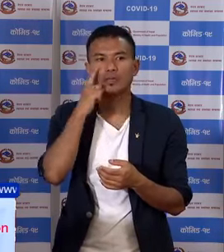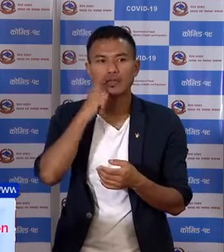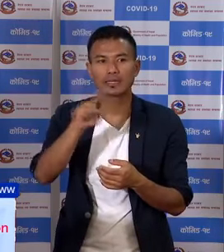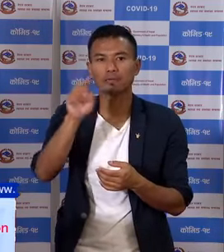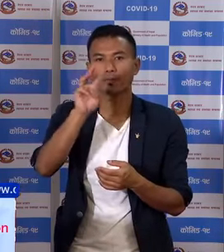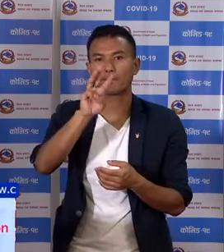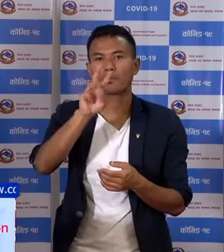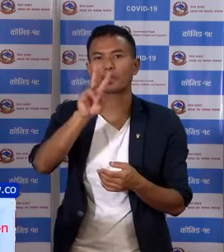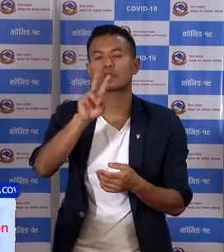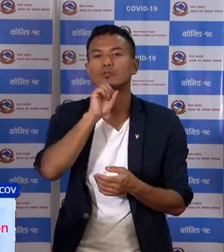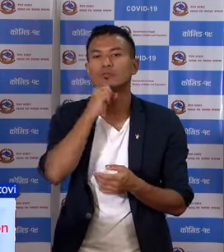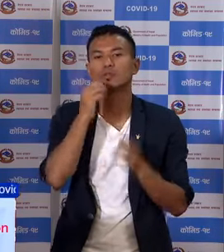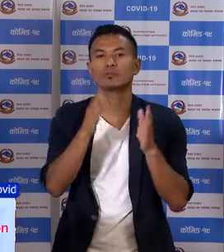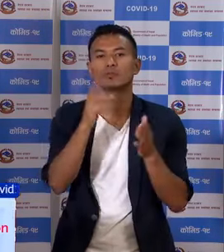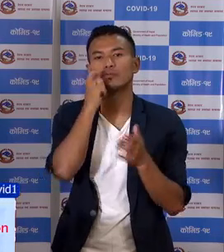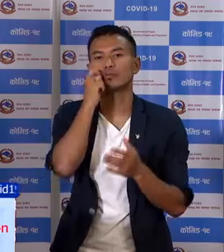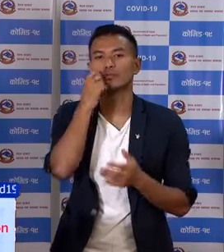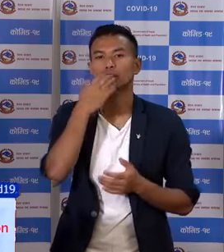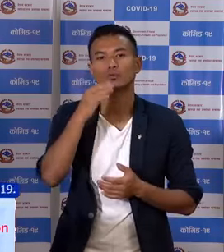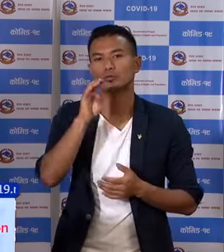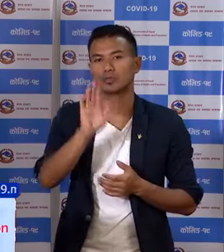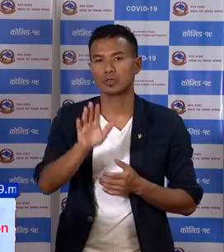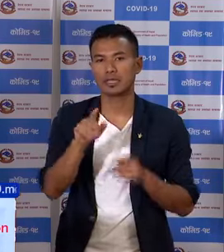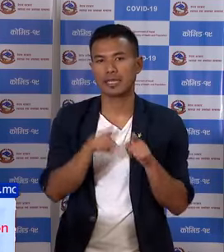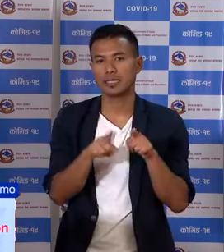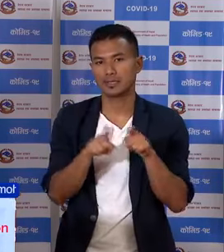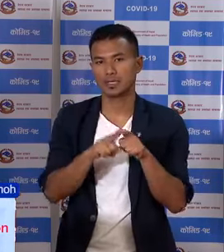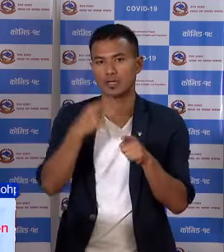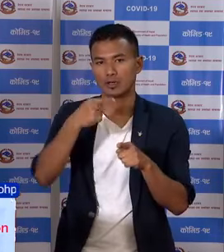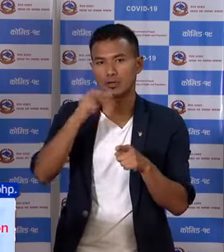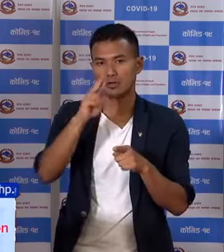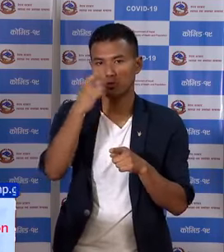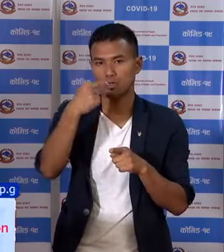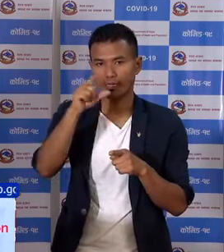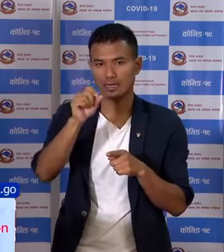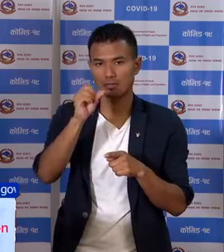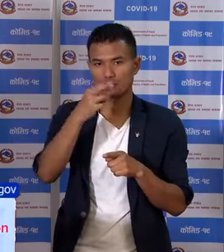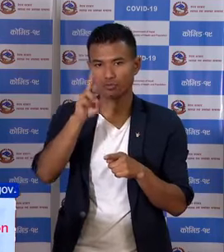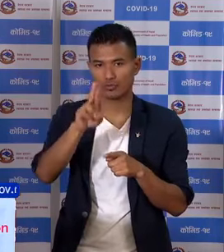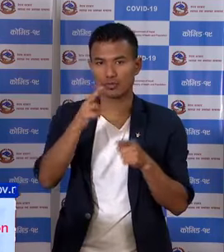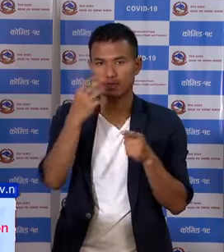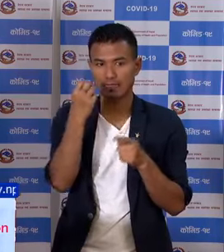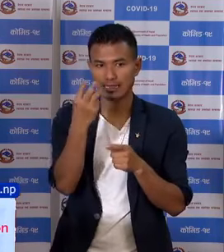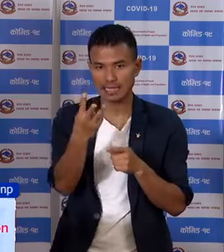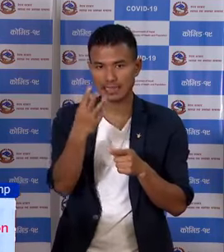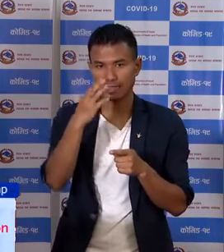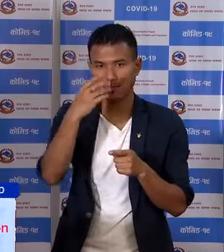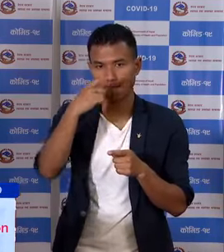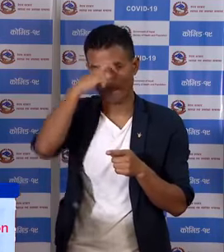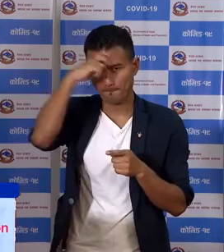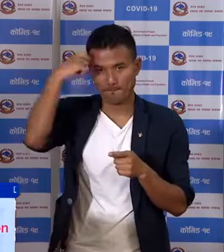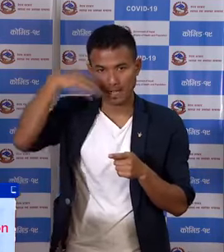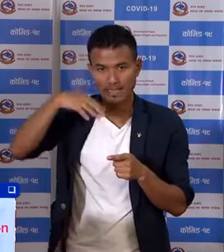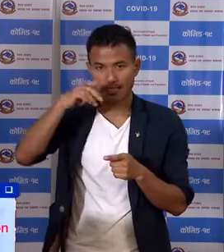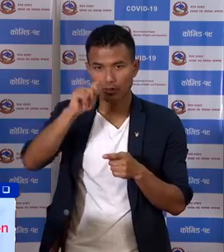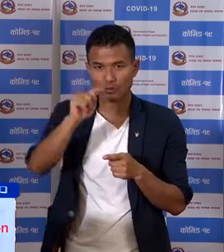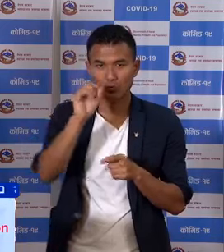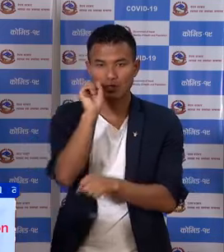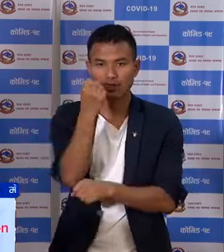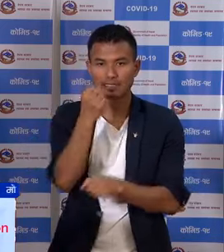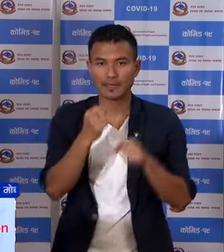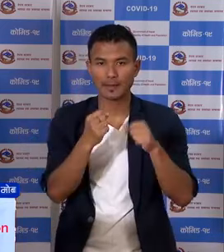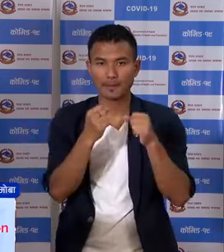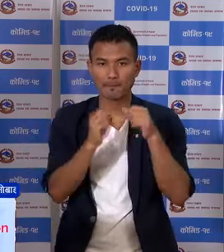32 बर्ष सम्मा का पुरुष नौन था तेसे गरी नरैनापूर तीन बाके का राश्टे मा